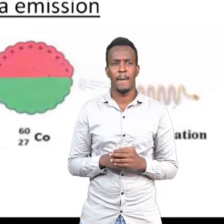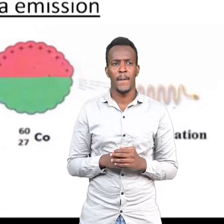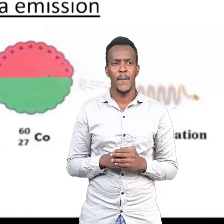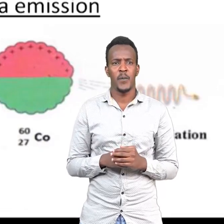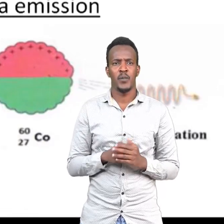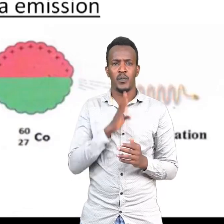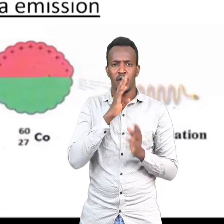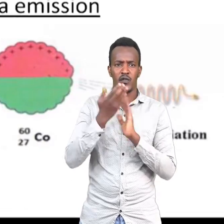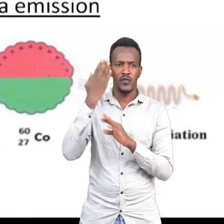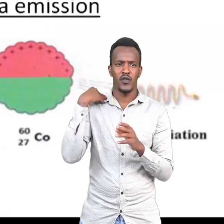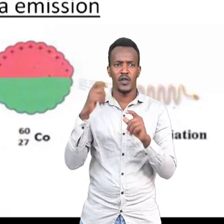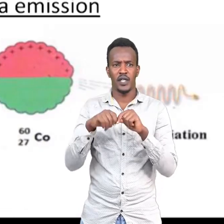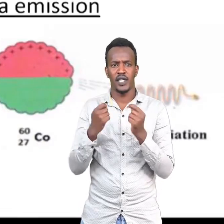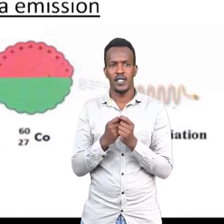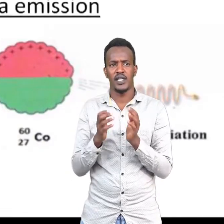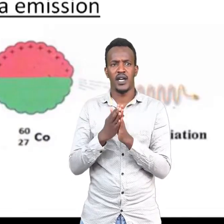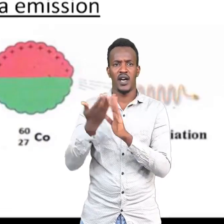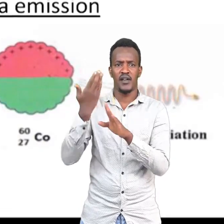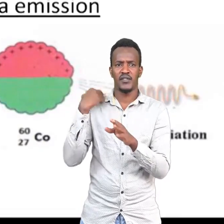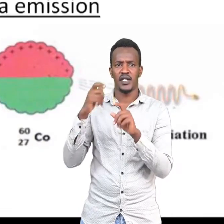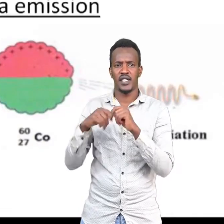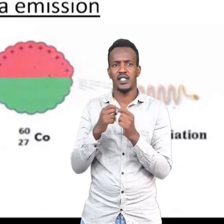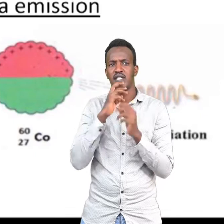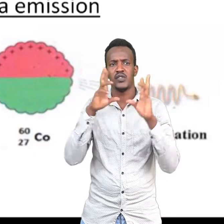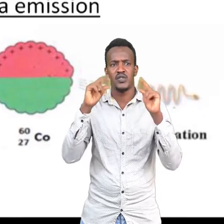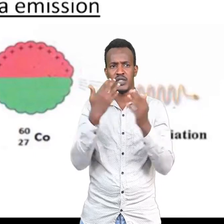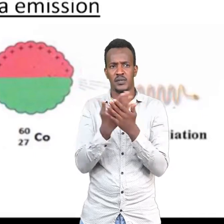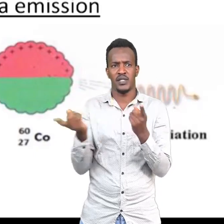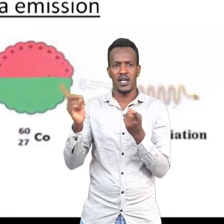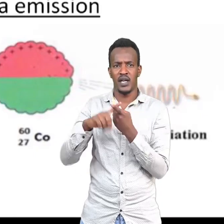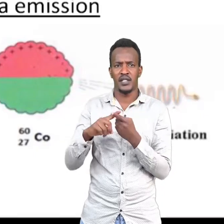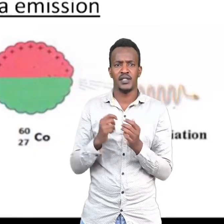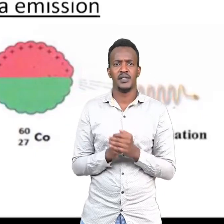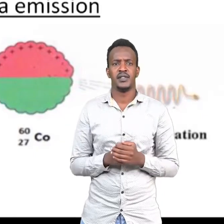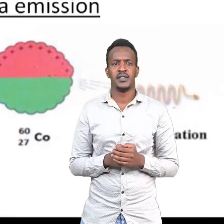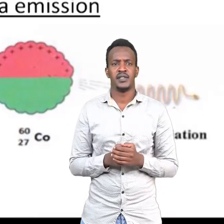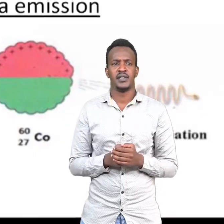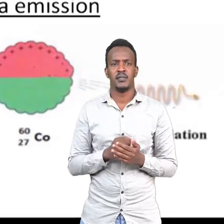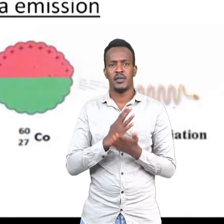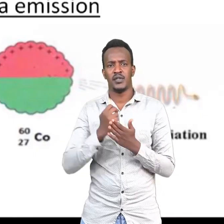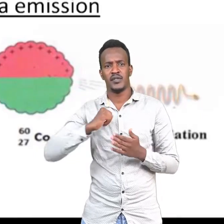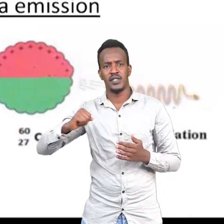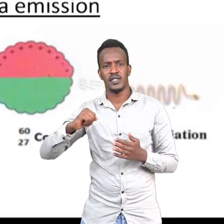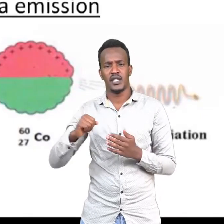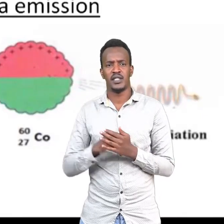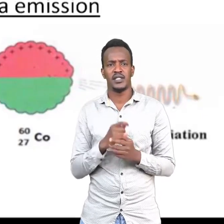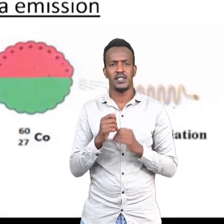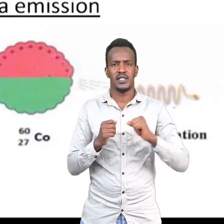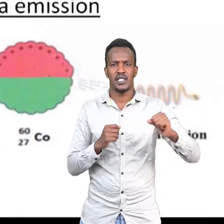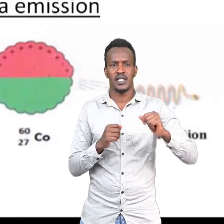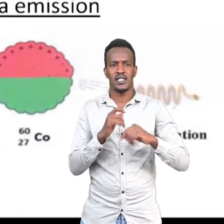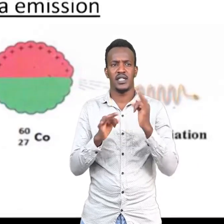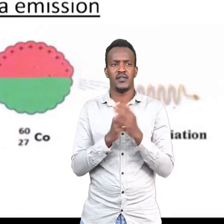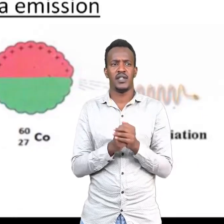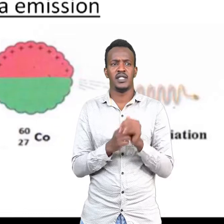before decay after decay waa aragtay waxa weynaan waxba markaasi ka maqnay waxna aan markaasi aanay ku soo beerin qaybta bidixda hadii ay cobalt ahayd oo 60